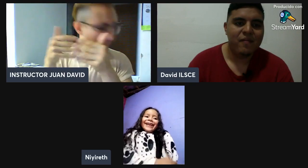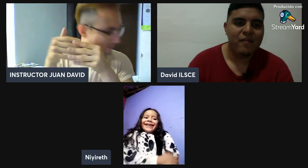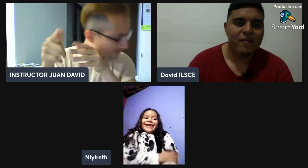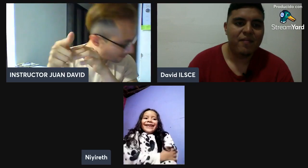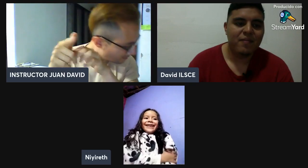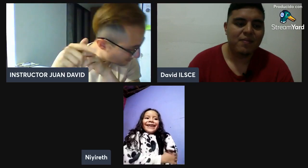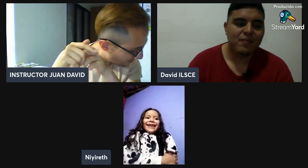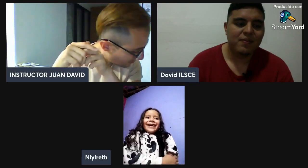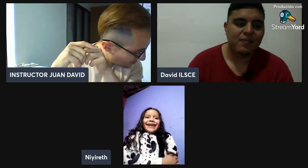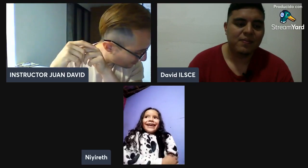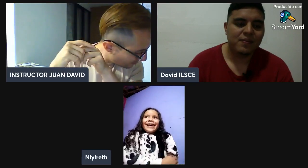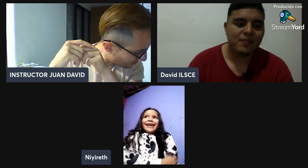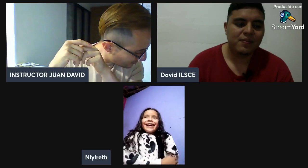Sí.